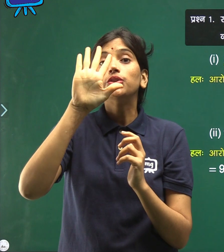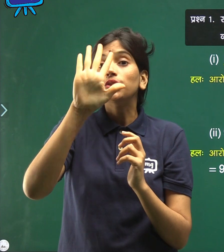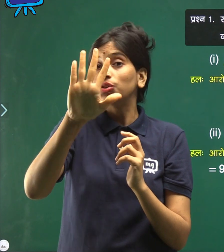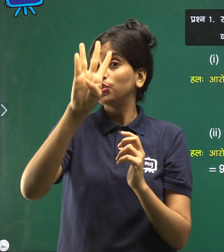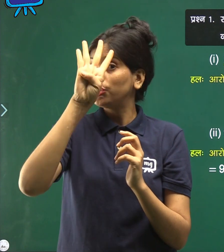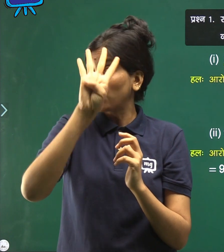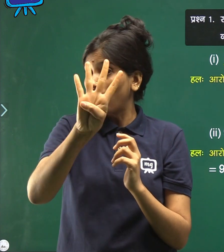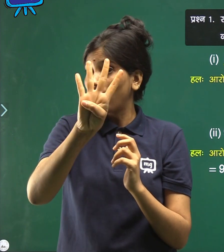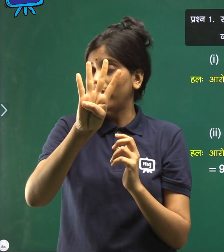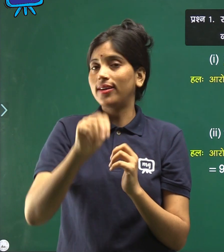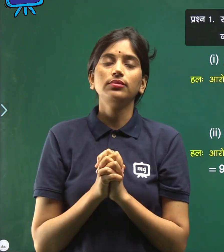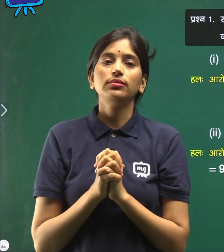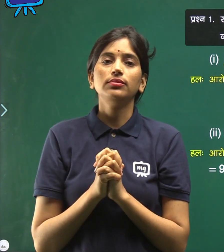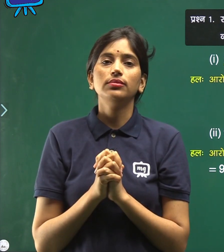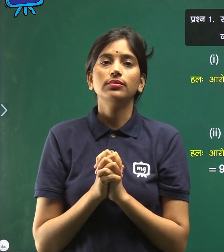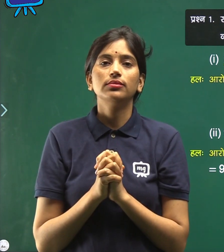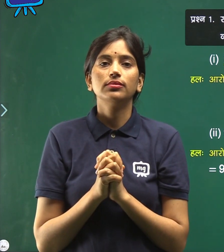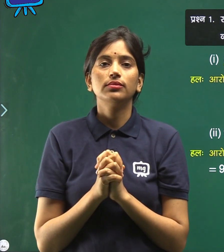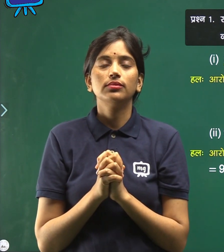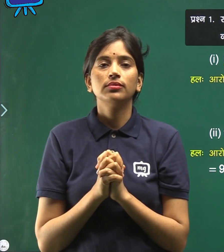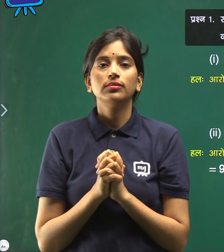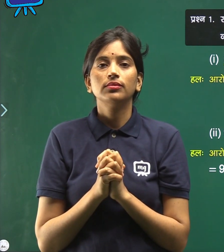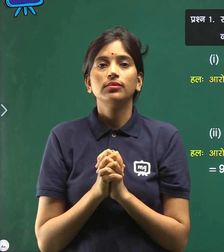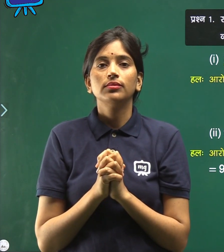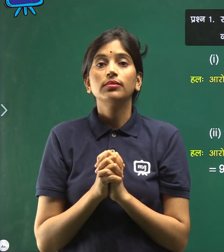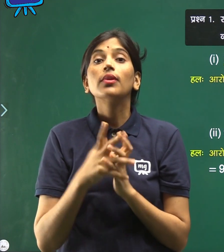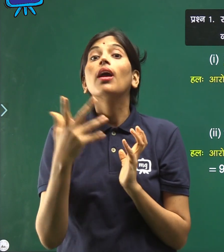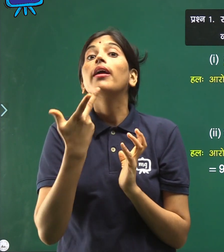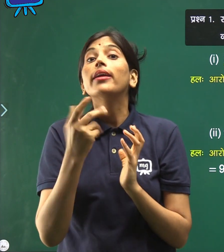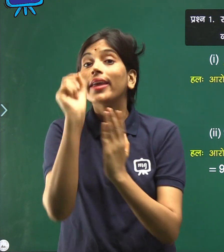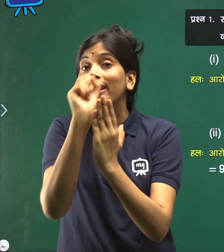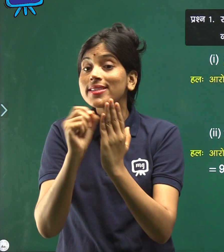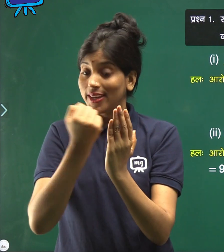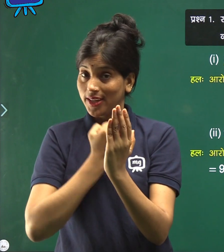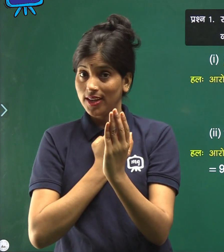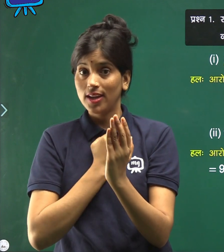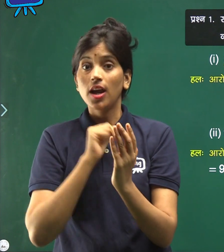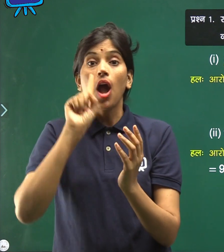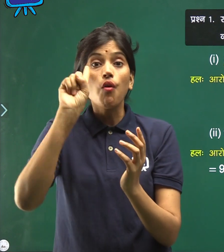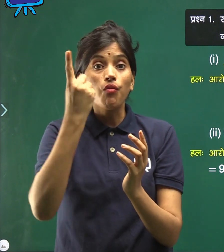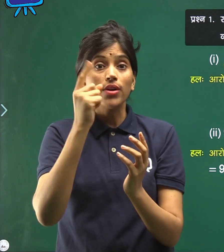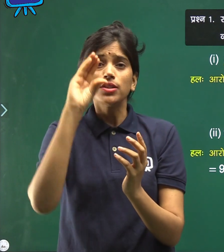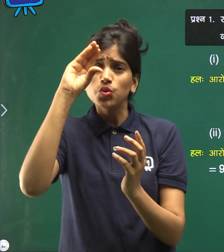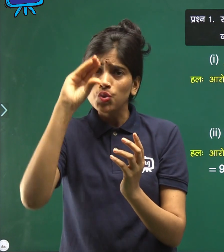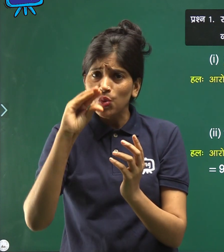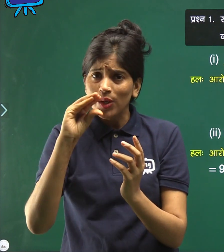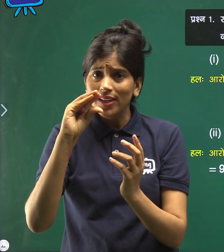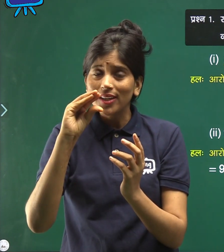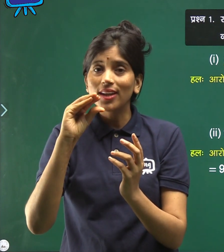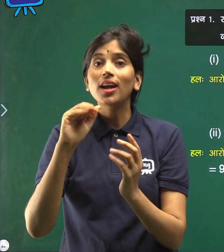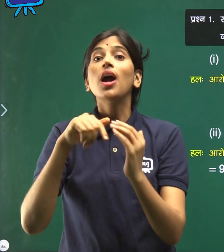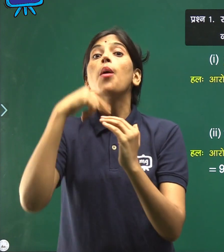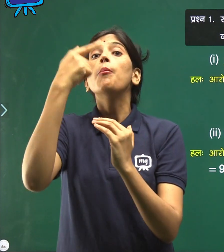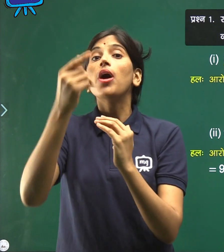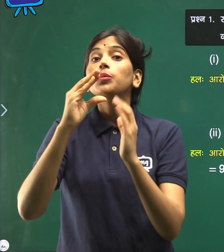9754, तो यहाँ लिखेंगे। कैसे लिखा अपन ने? पहले सबसे छोटा,